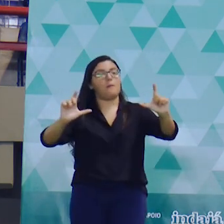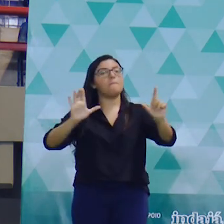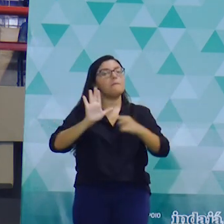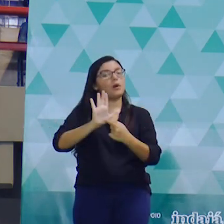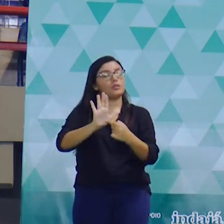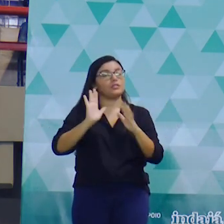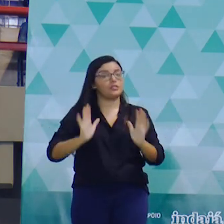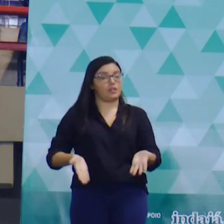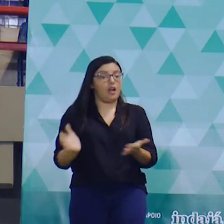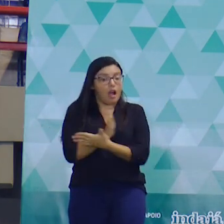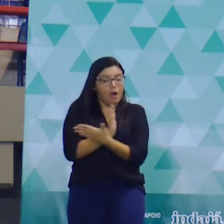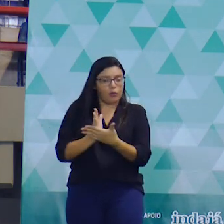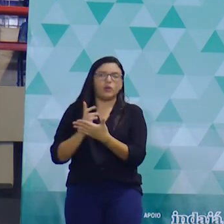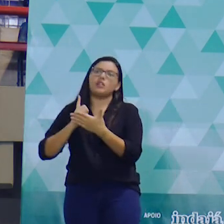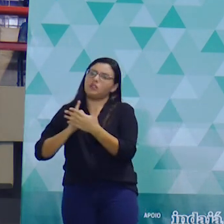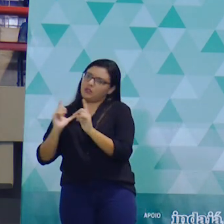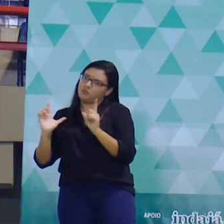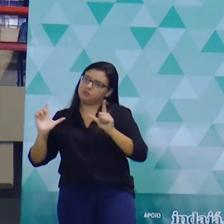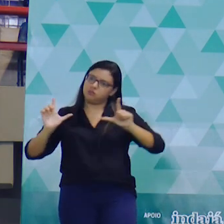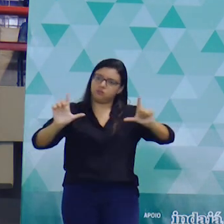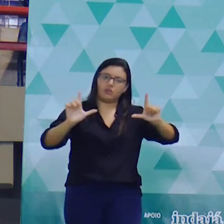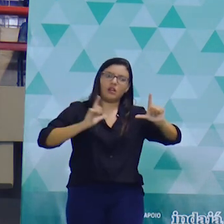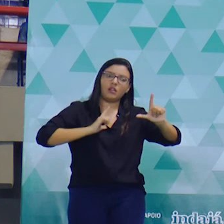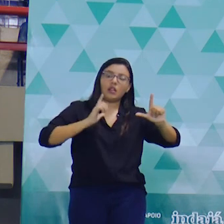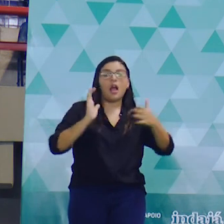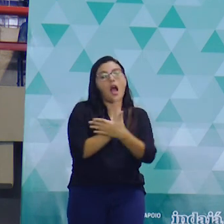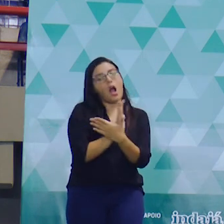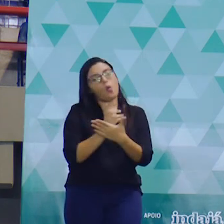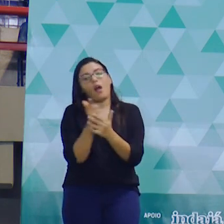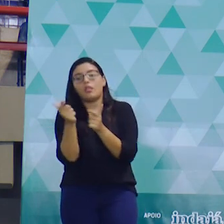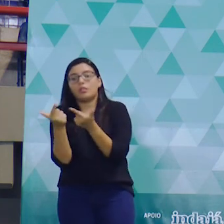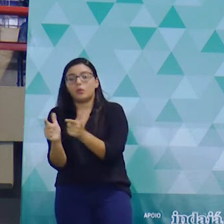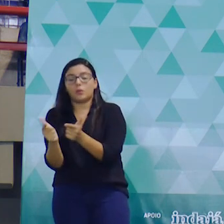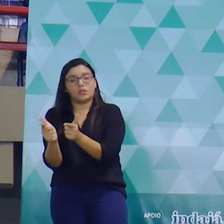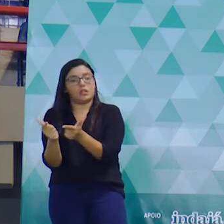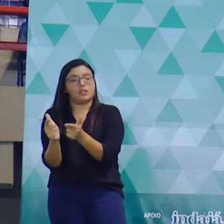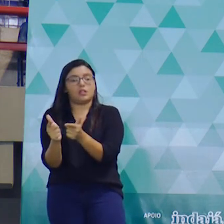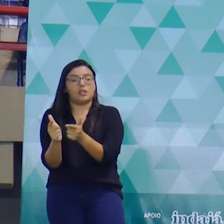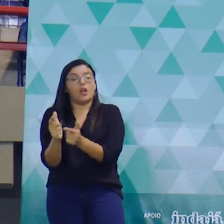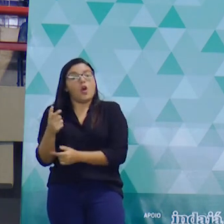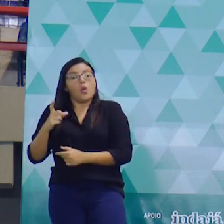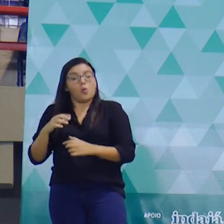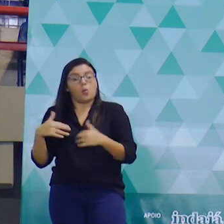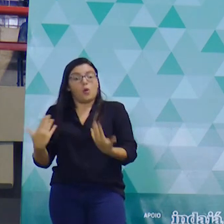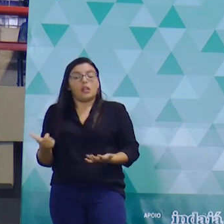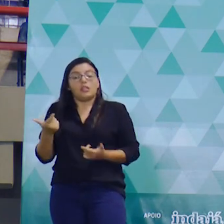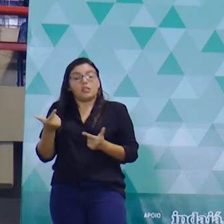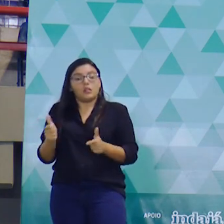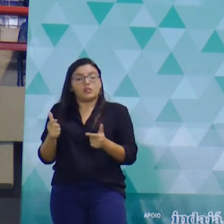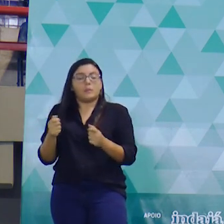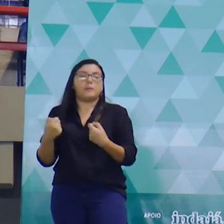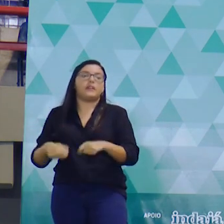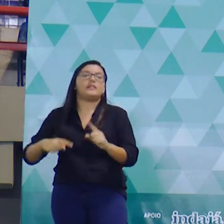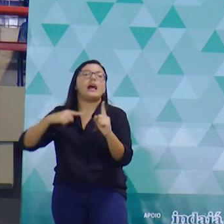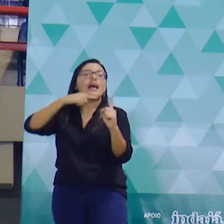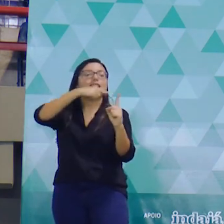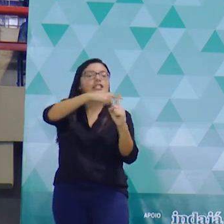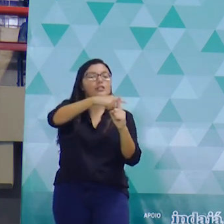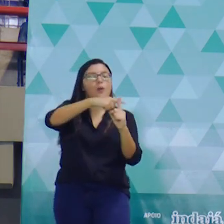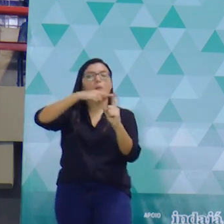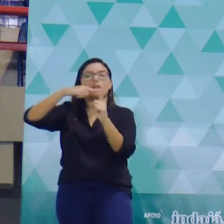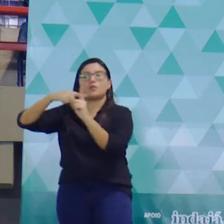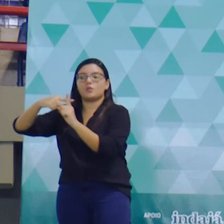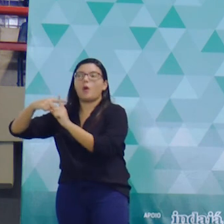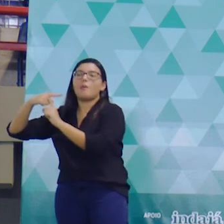Algumas questões já dão a massa molar, outras não. Quando não forem dadas, é só somar as massas